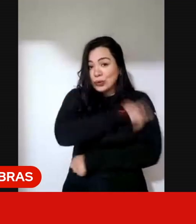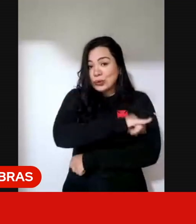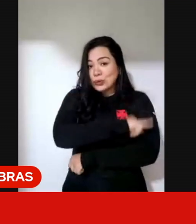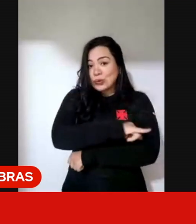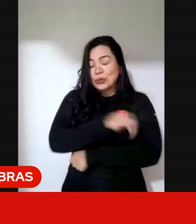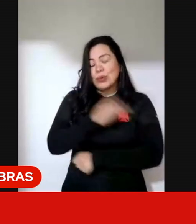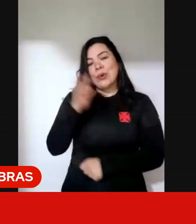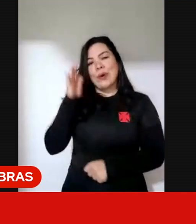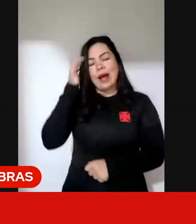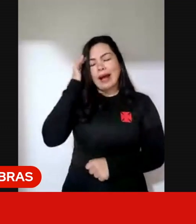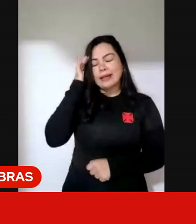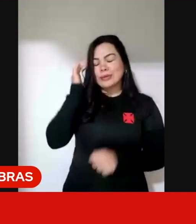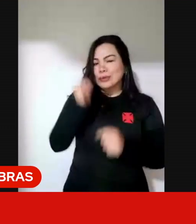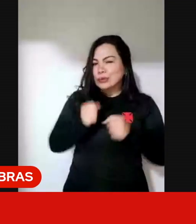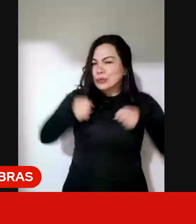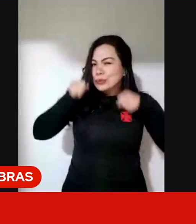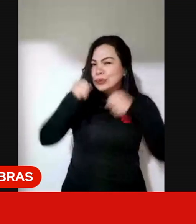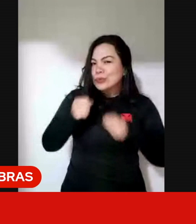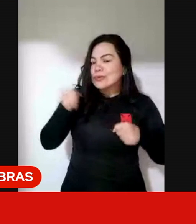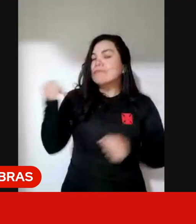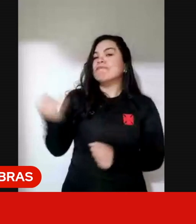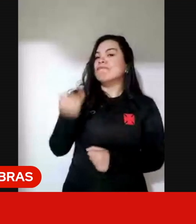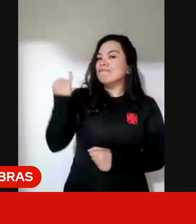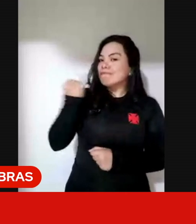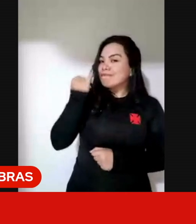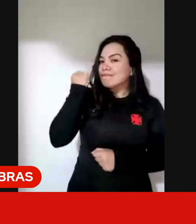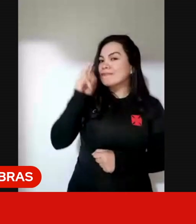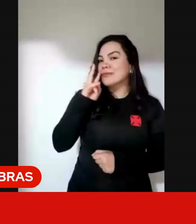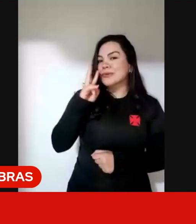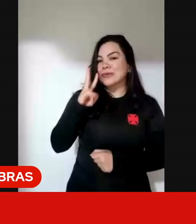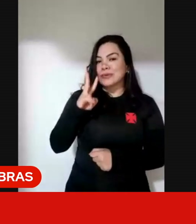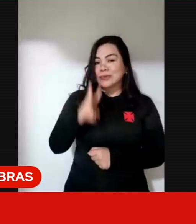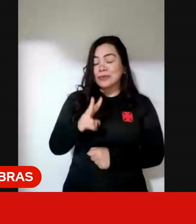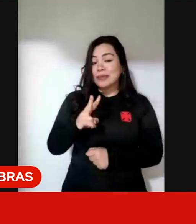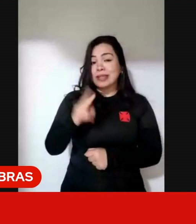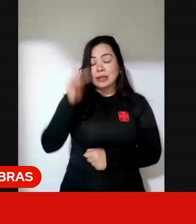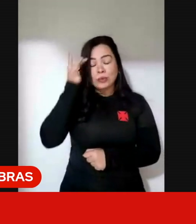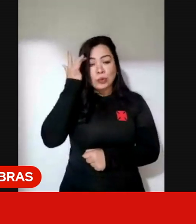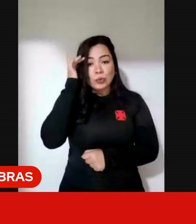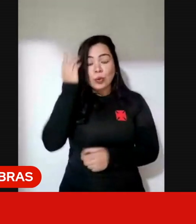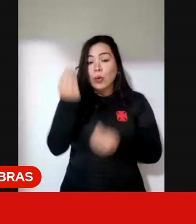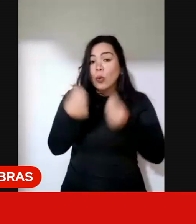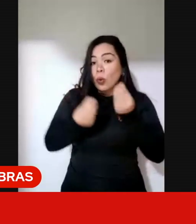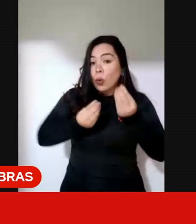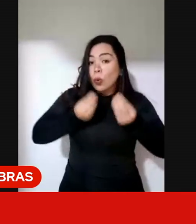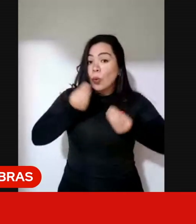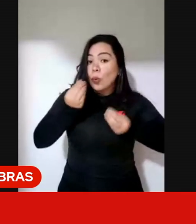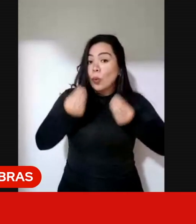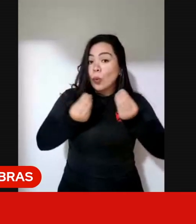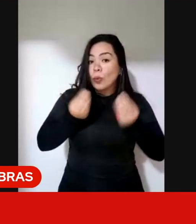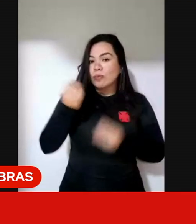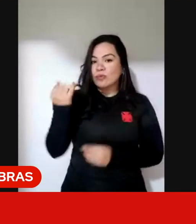é muito, muito interessante também de assistir. A gente não imagina que ele pode ser tão